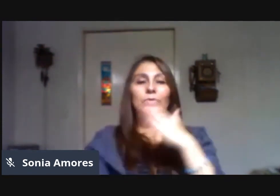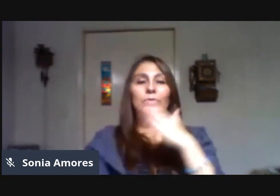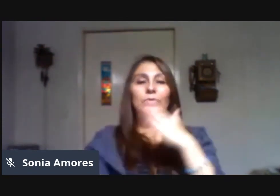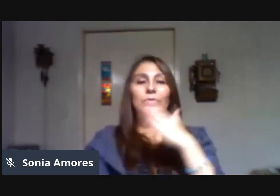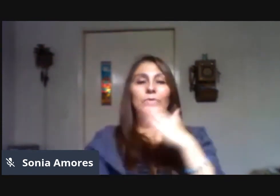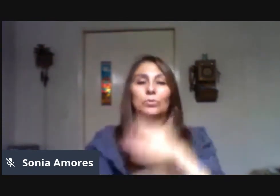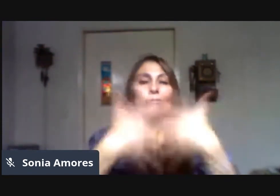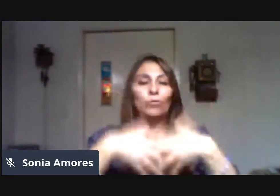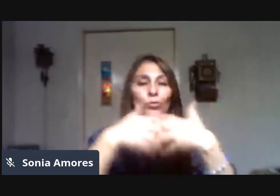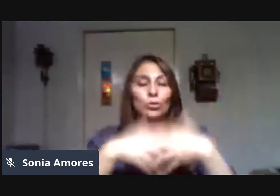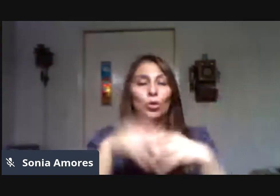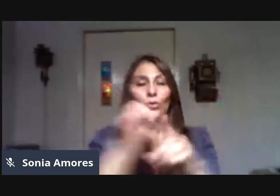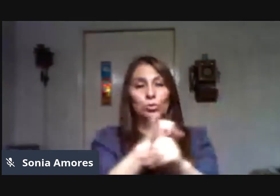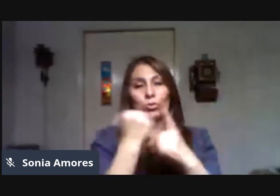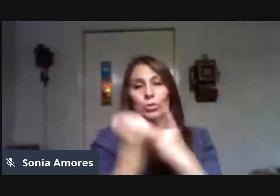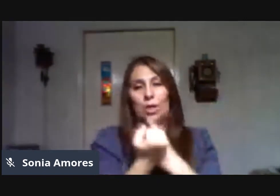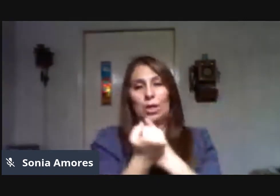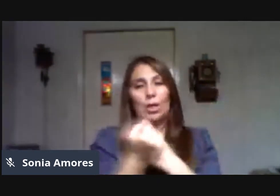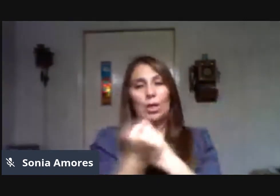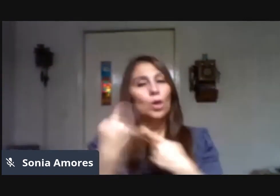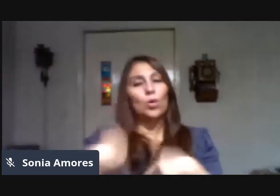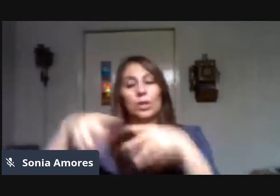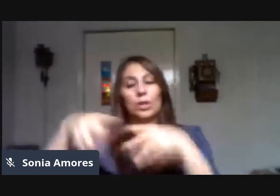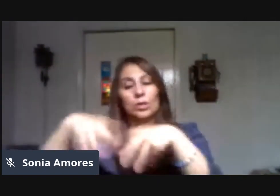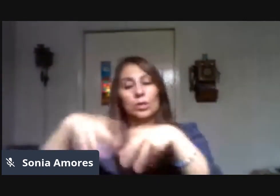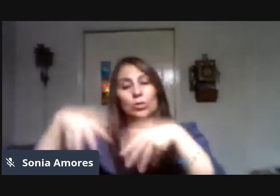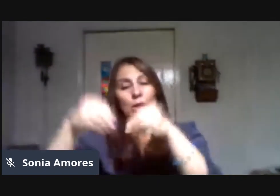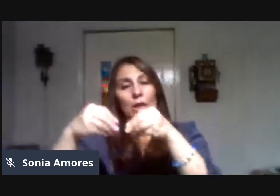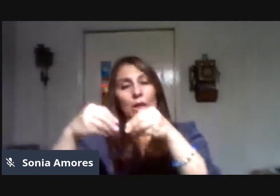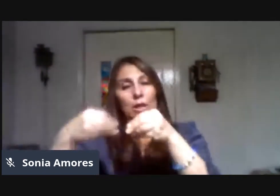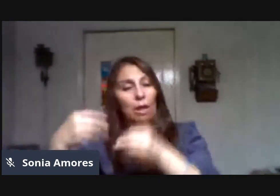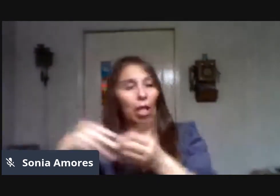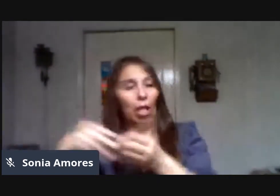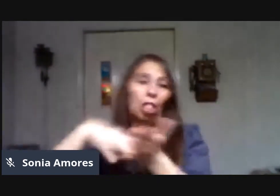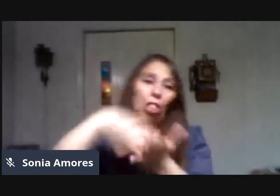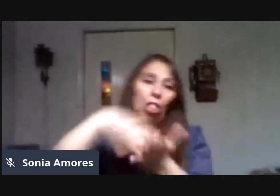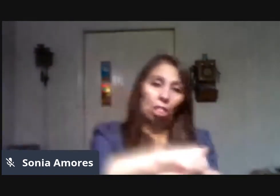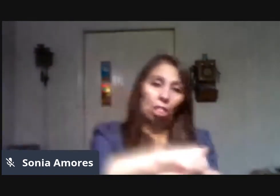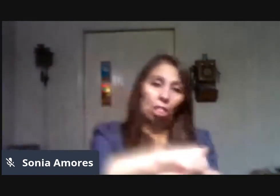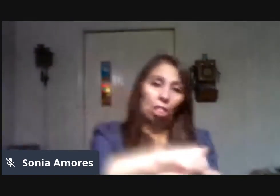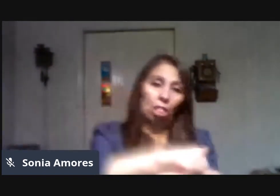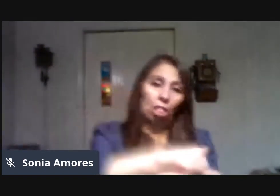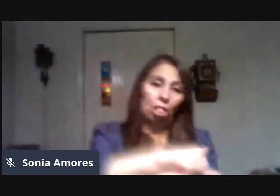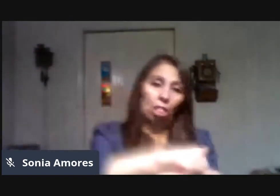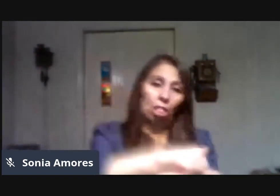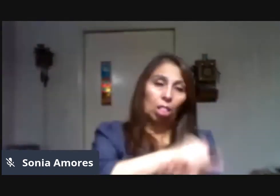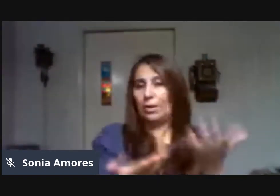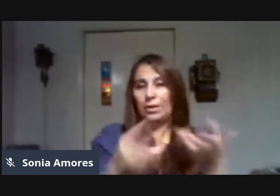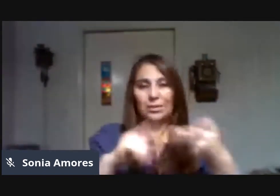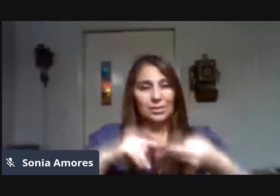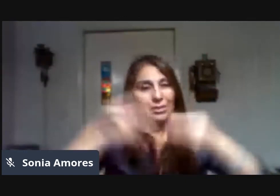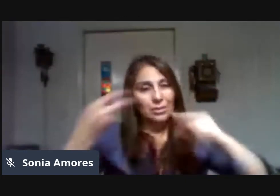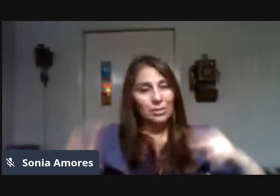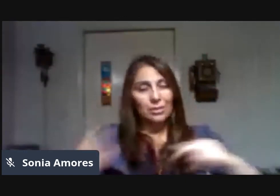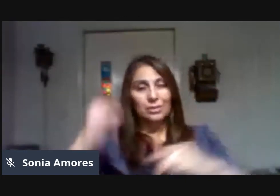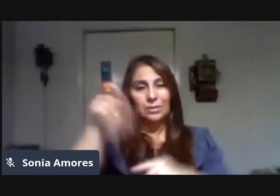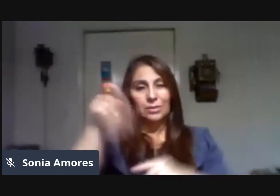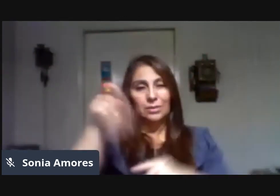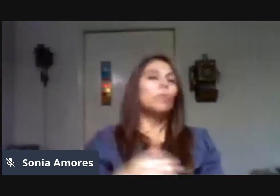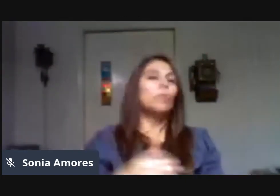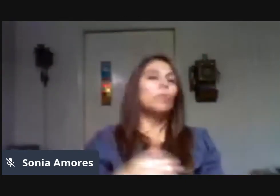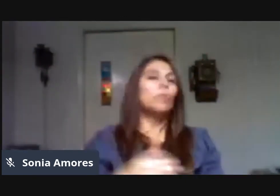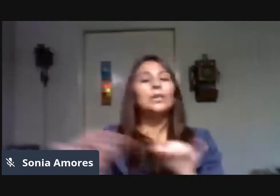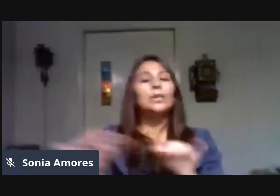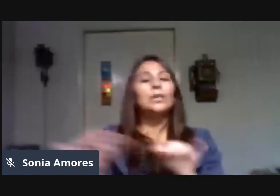sociedad al servicio de la economía. Es casi que actualizar principio básico de la diplomacia y la política,